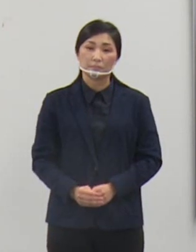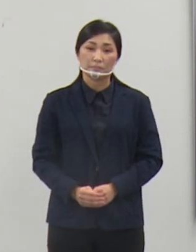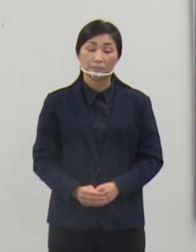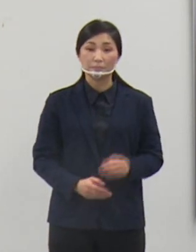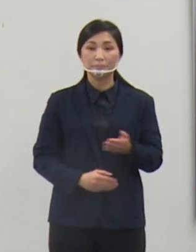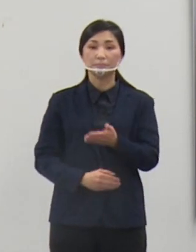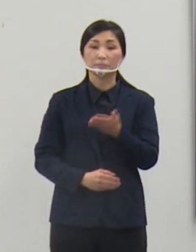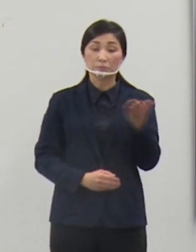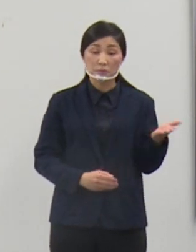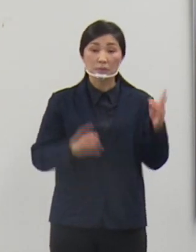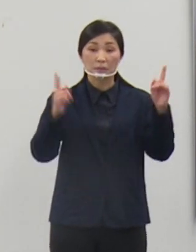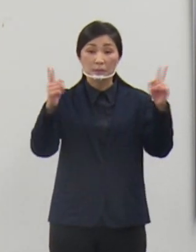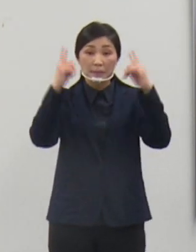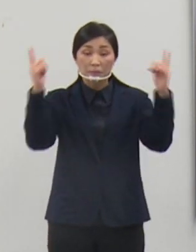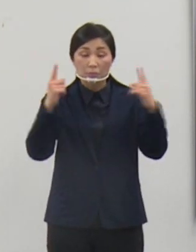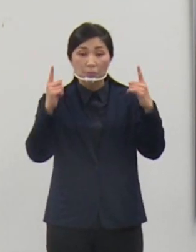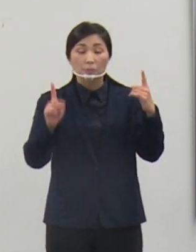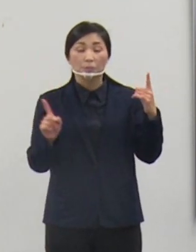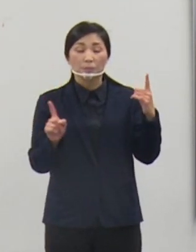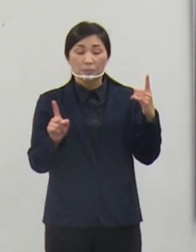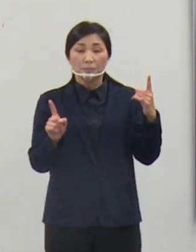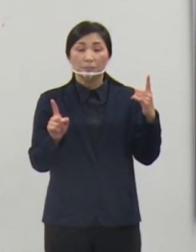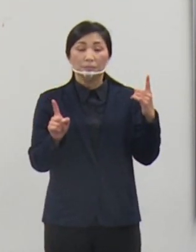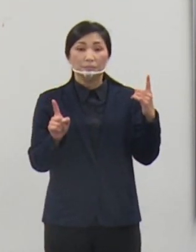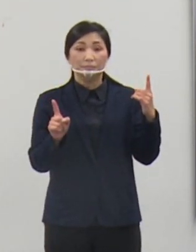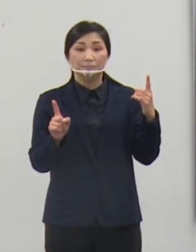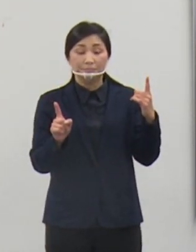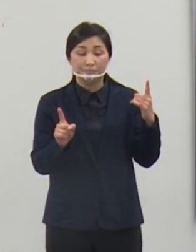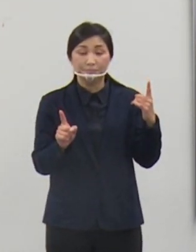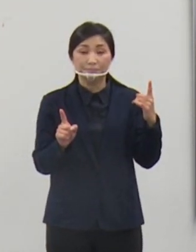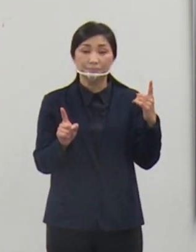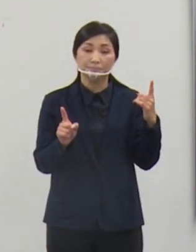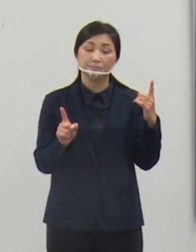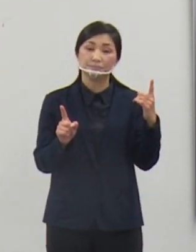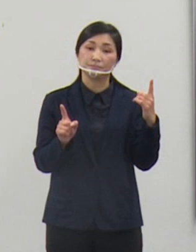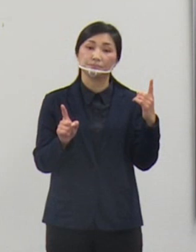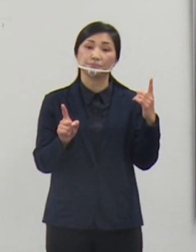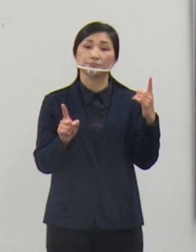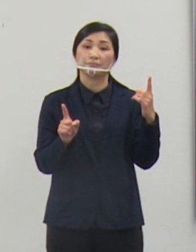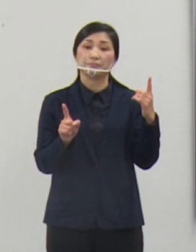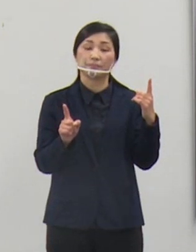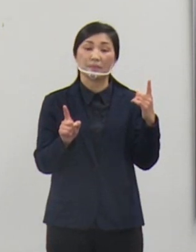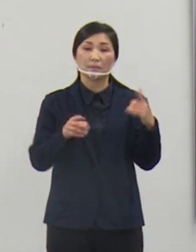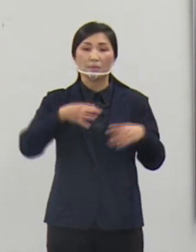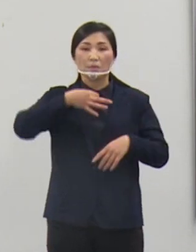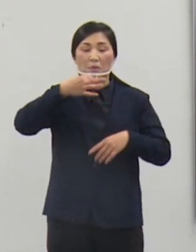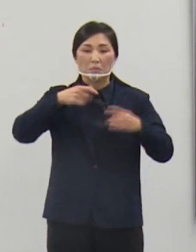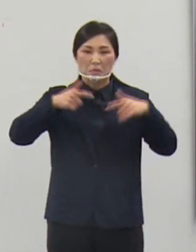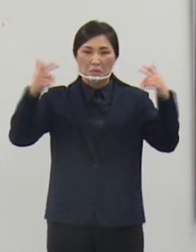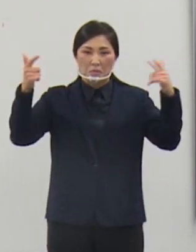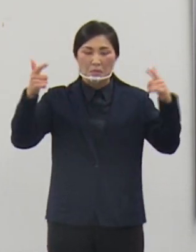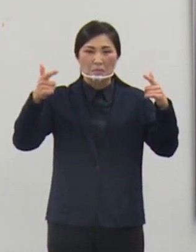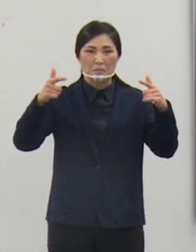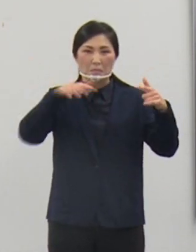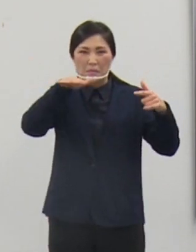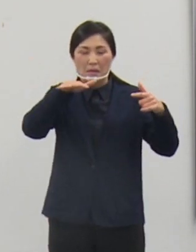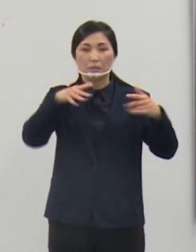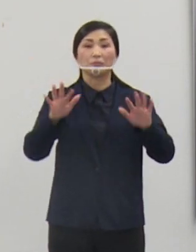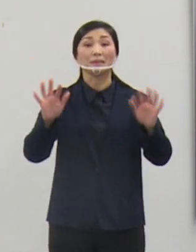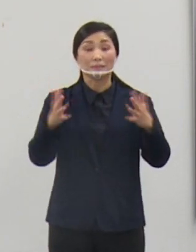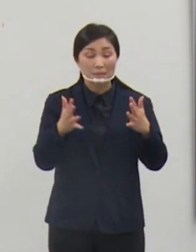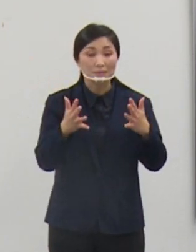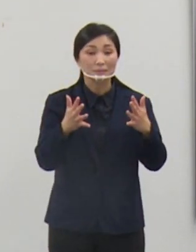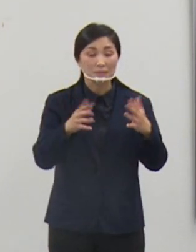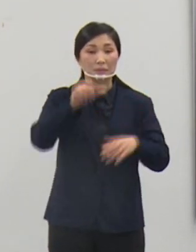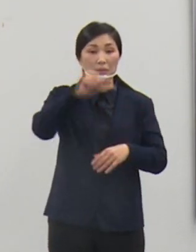次にイベント関連でございますが、イベントにつきましては大声なしで5000人を超えるイベ